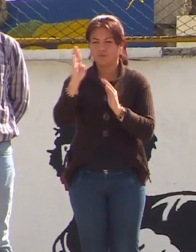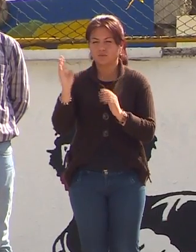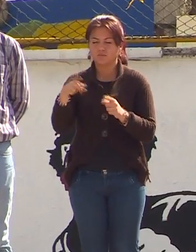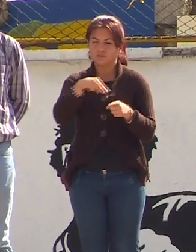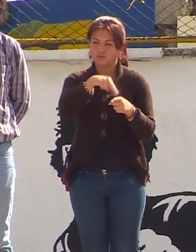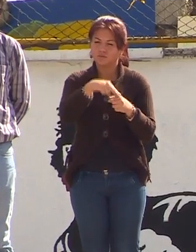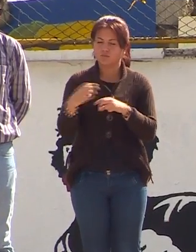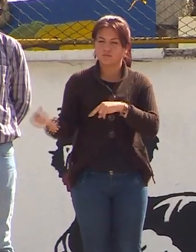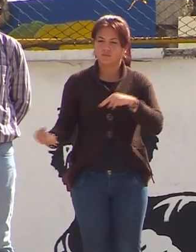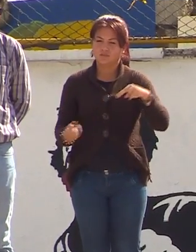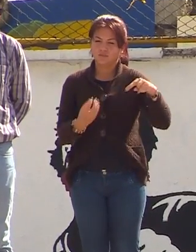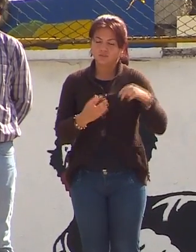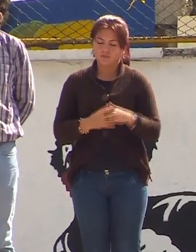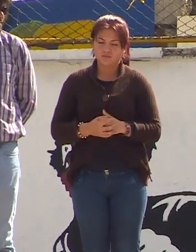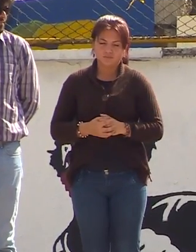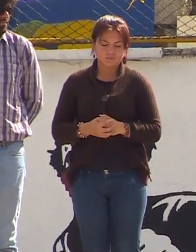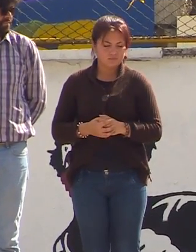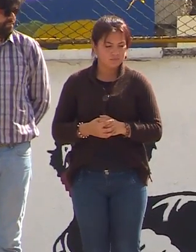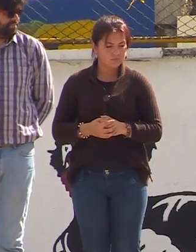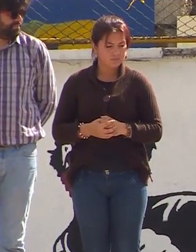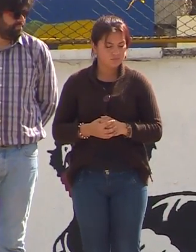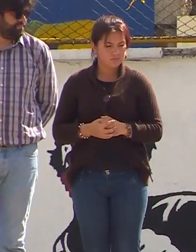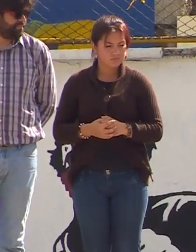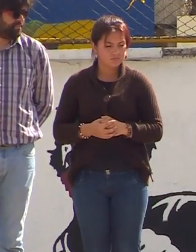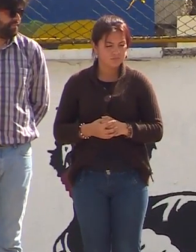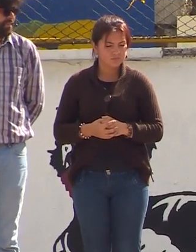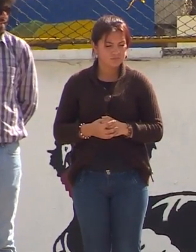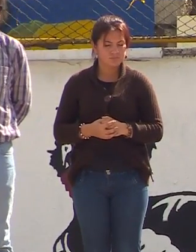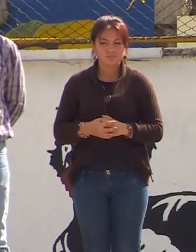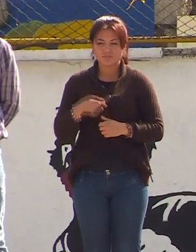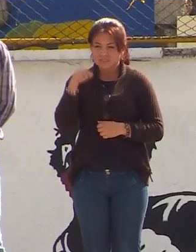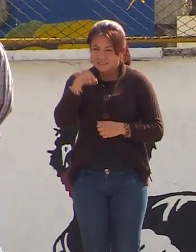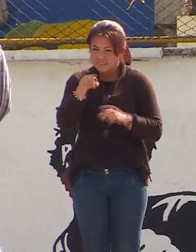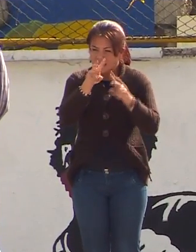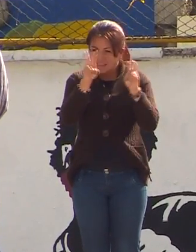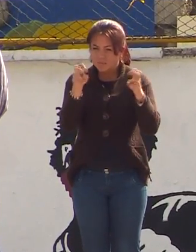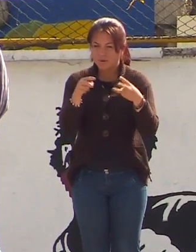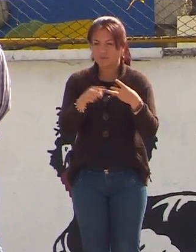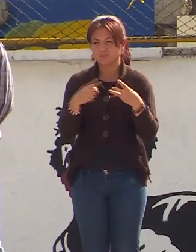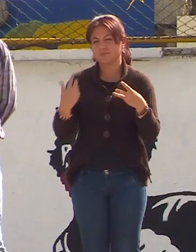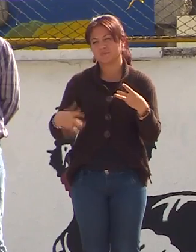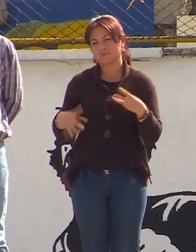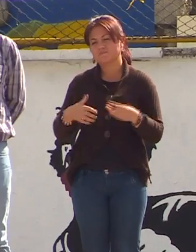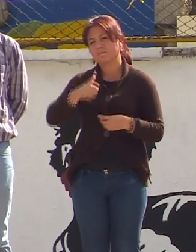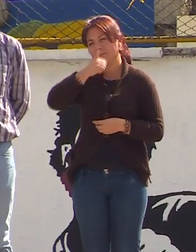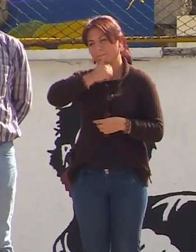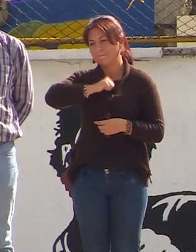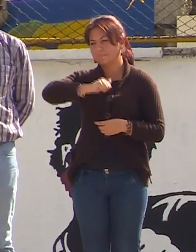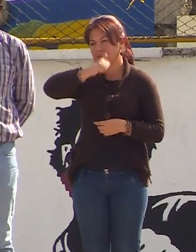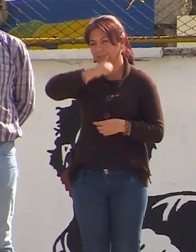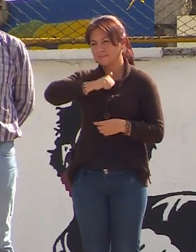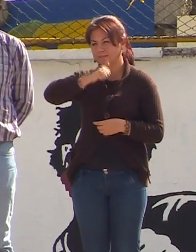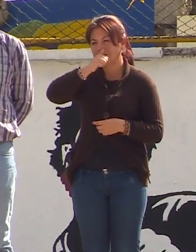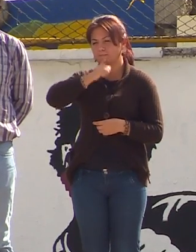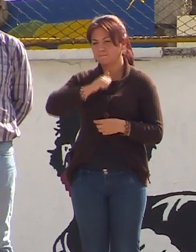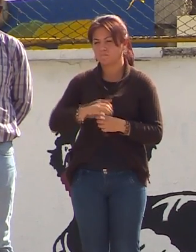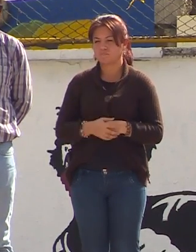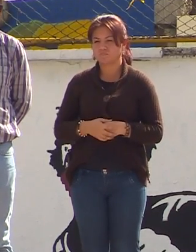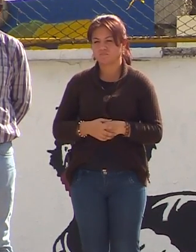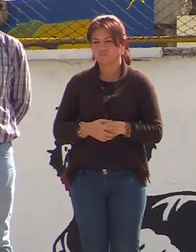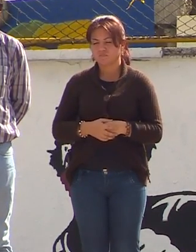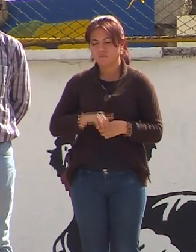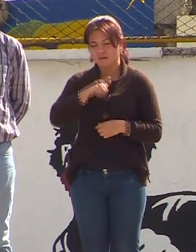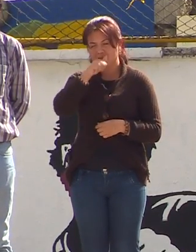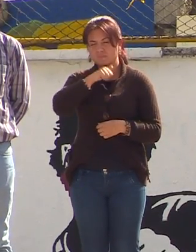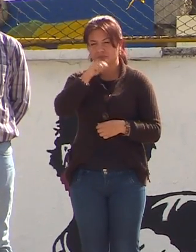Esta ha sido una tarea abordada con paciencia. Primero, teníamos que